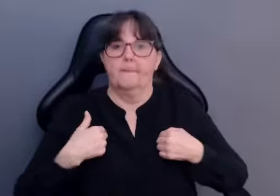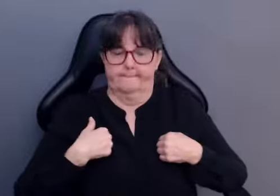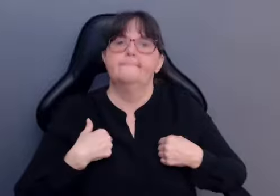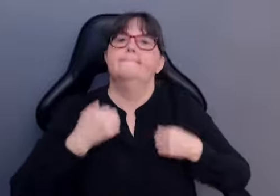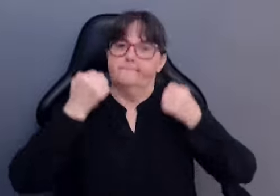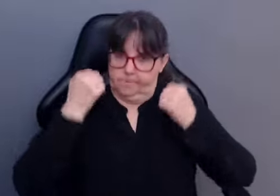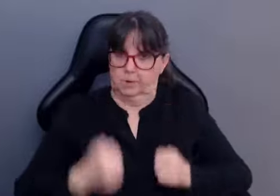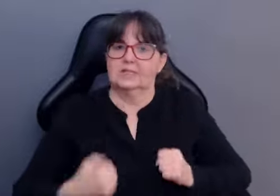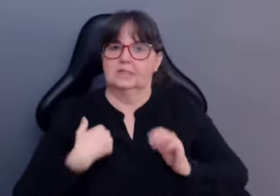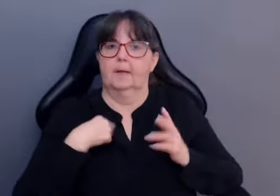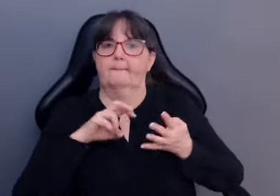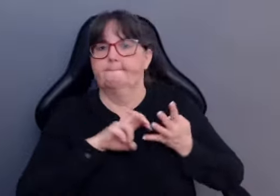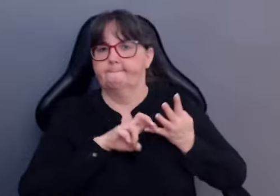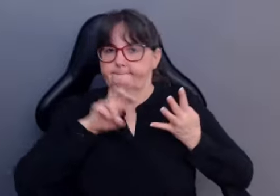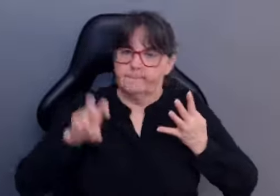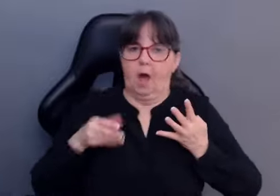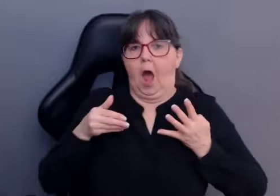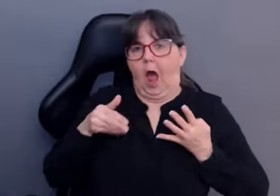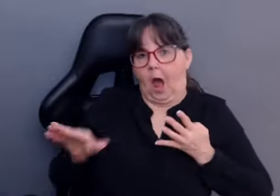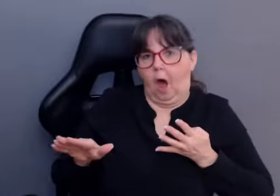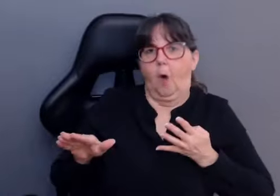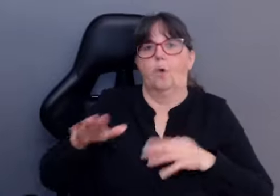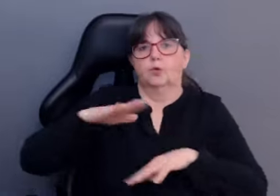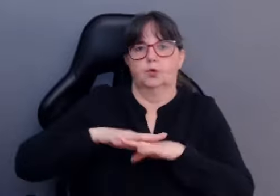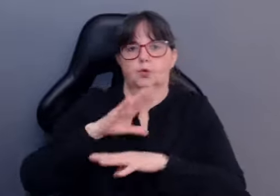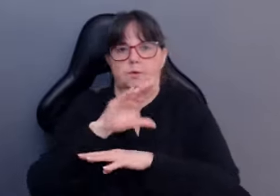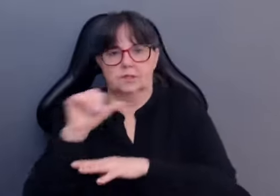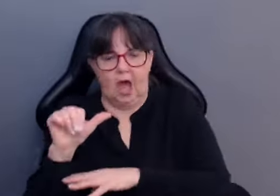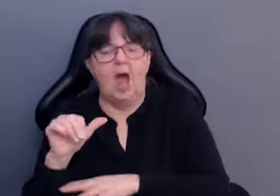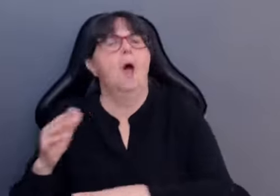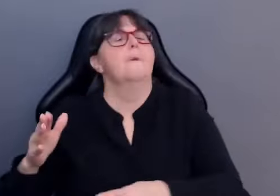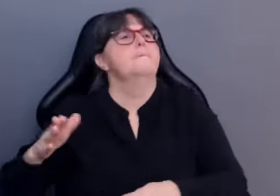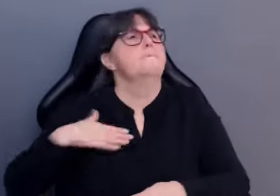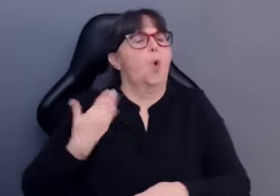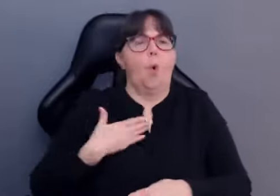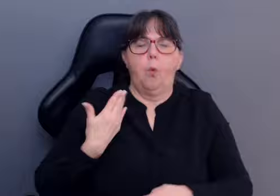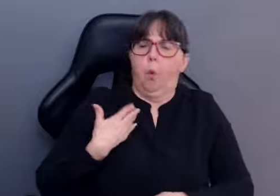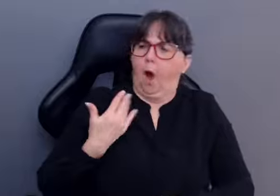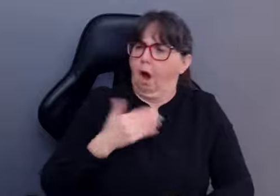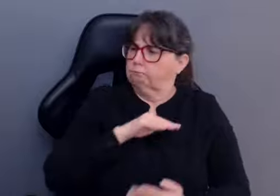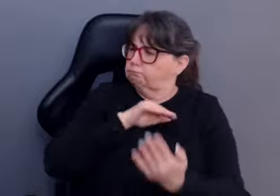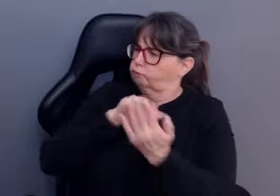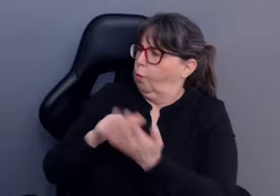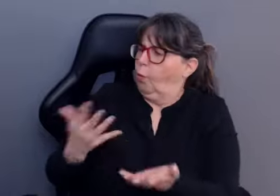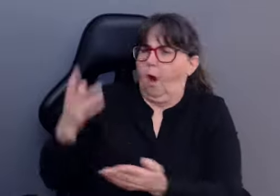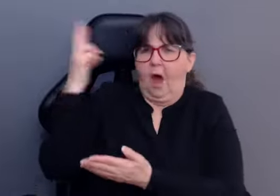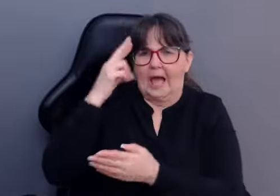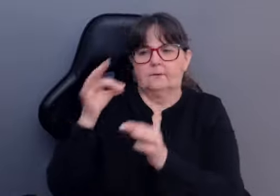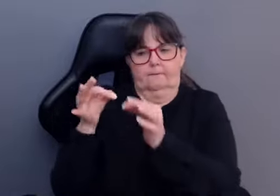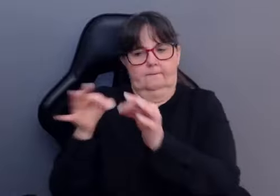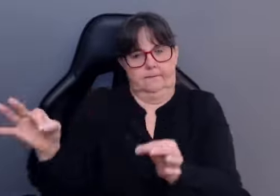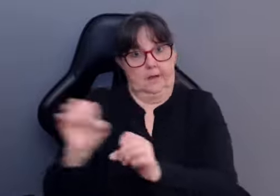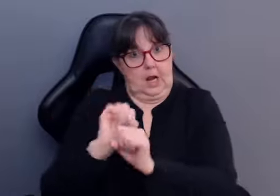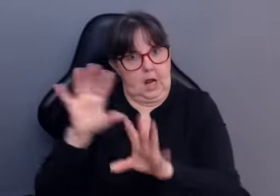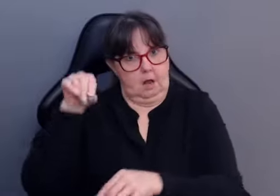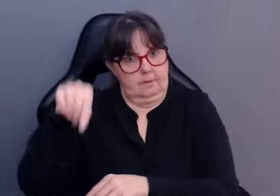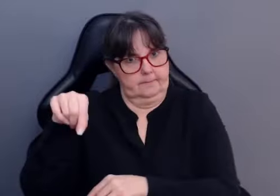de destitution, ainsi que la principale faute qu'on lui reproche.